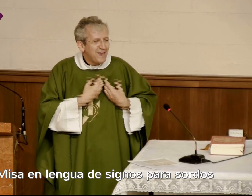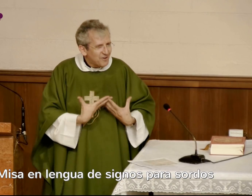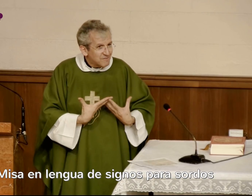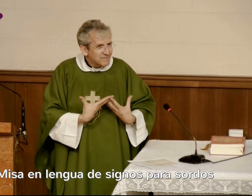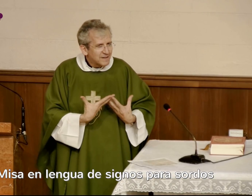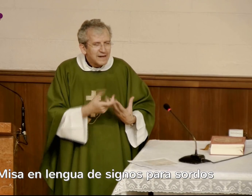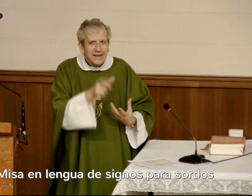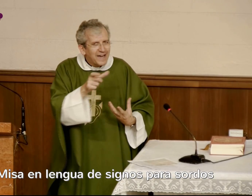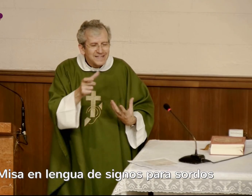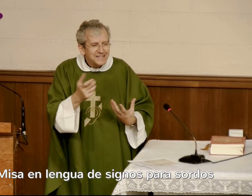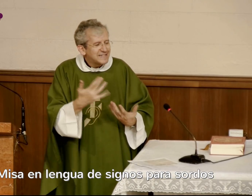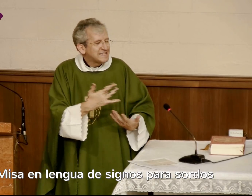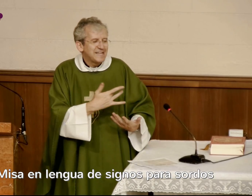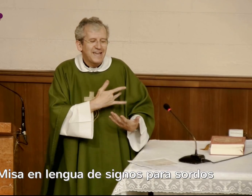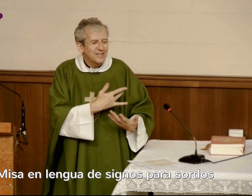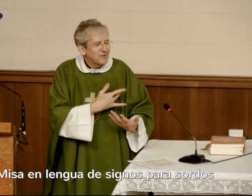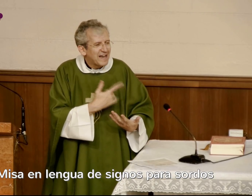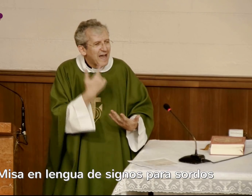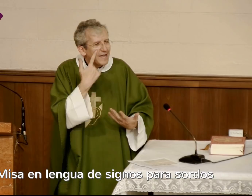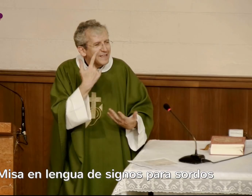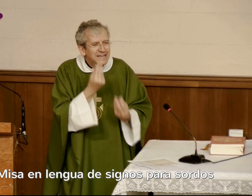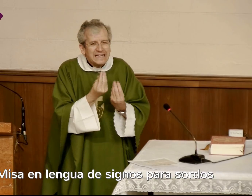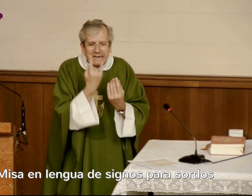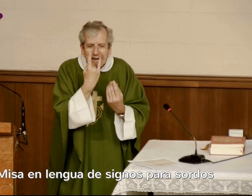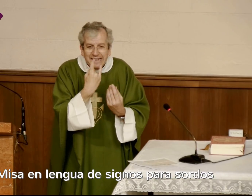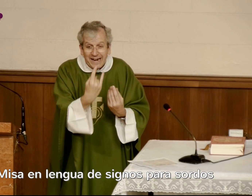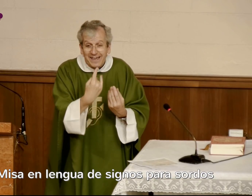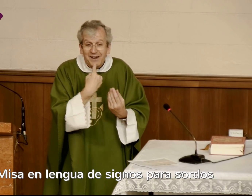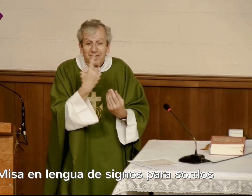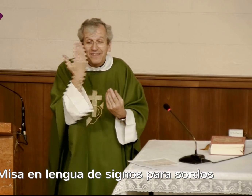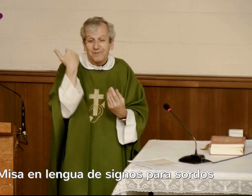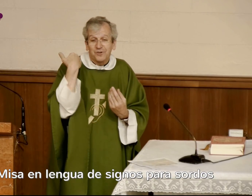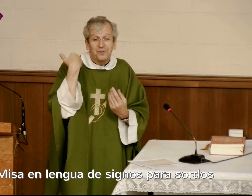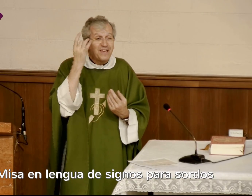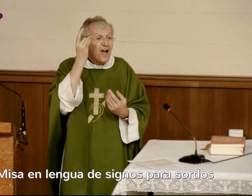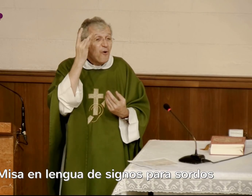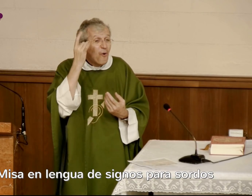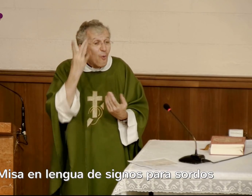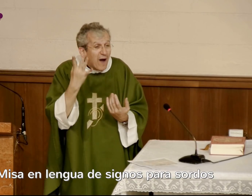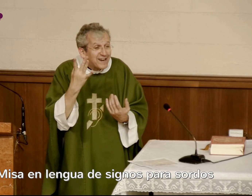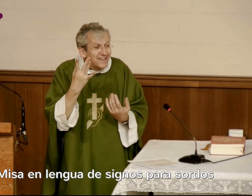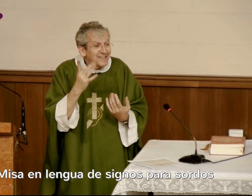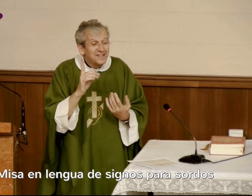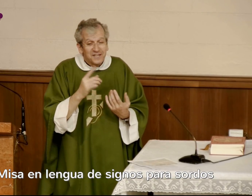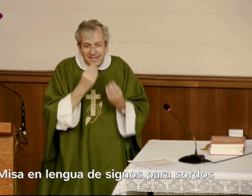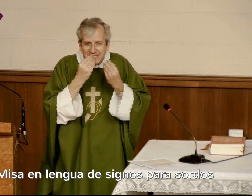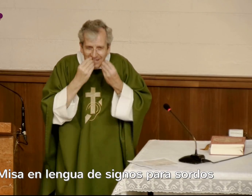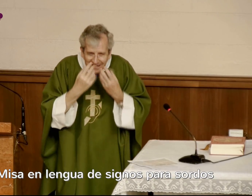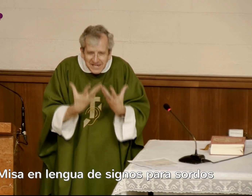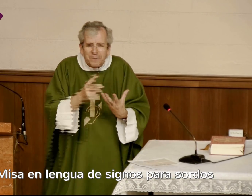lleno, la gente se deja tocar, la gente le atrae, lo que decíamos el otro día con Juan, que es esa